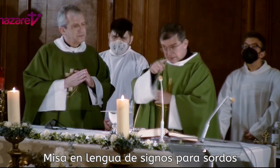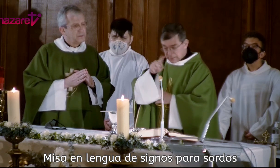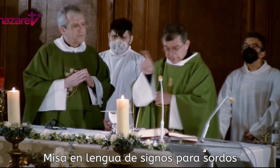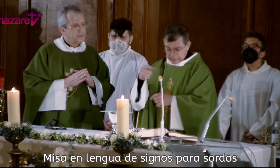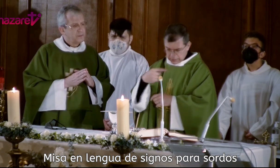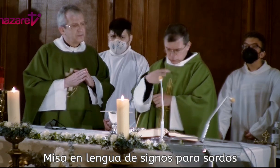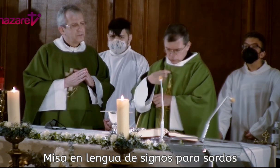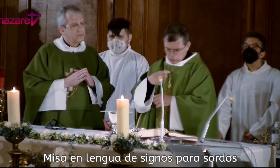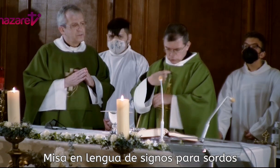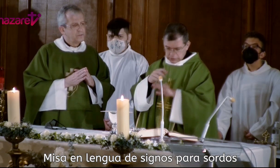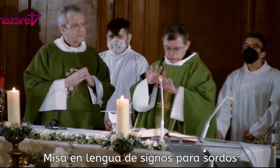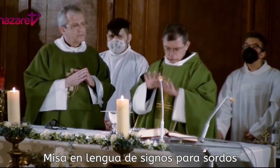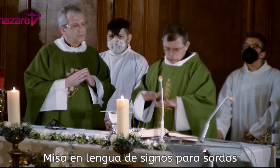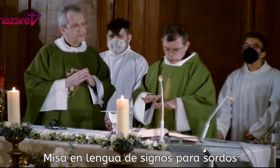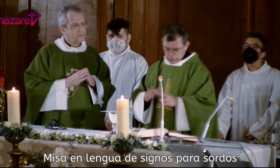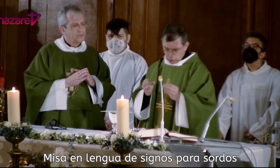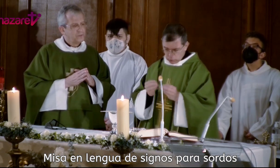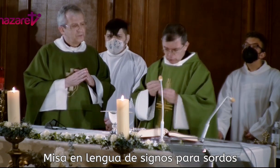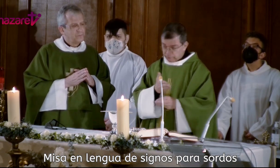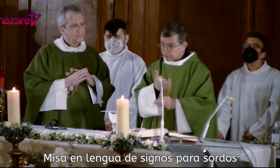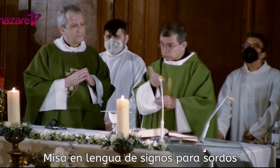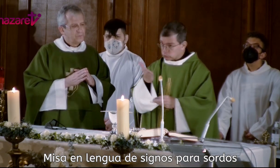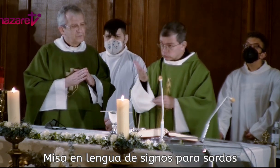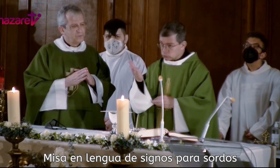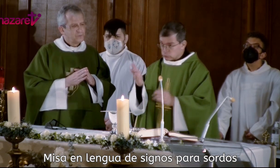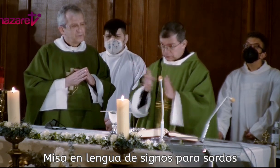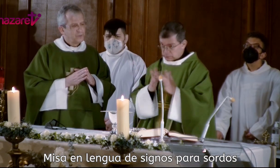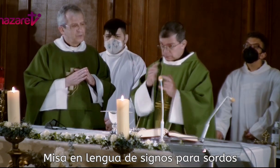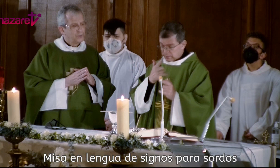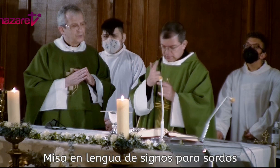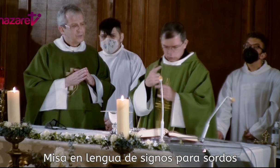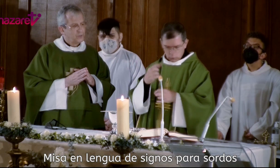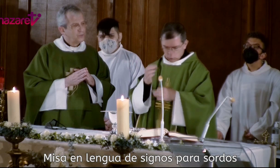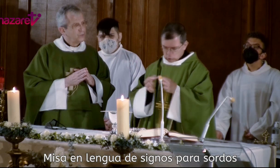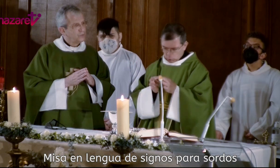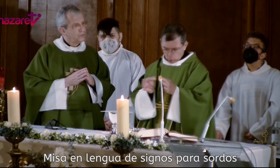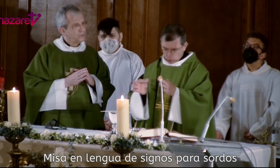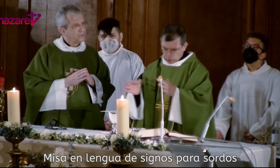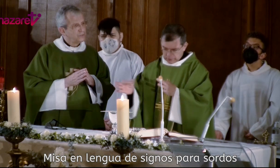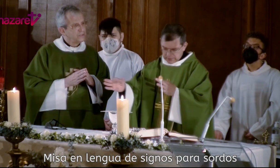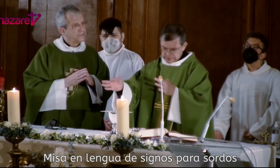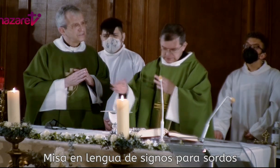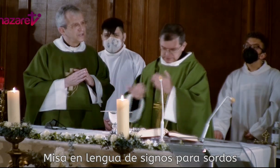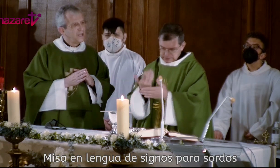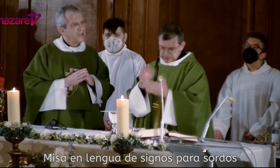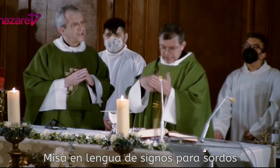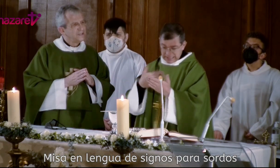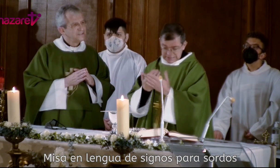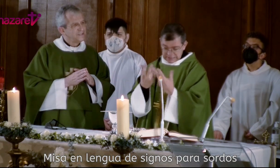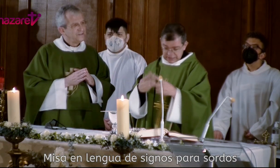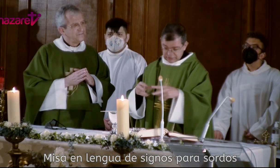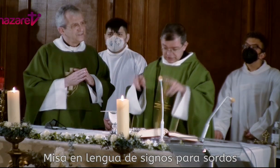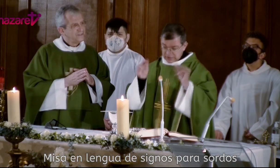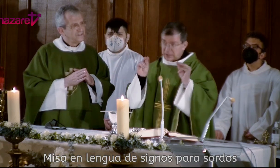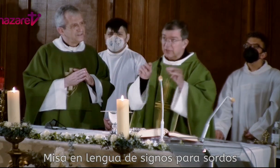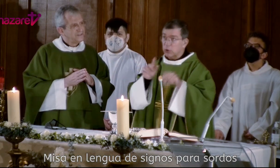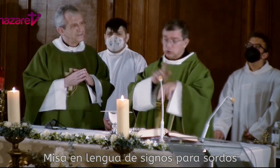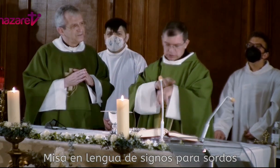Sabéis que yo estoy con vosotros todos los días hasta el final de los